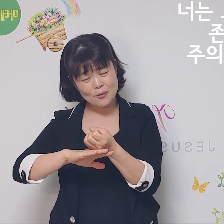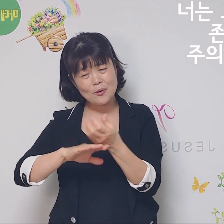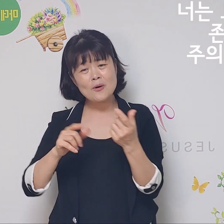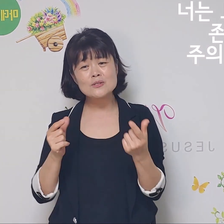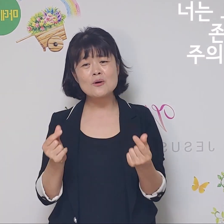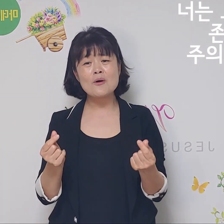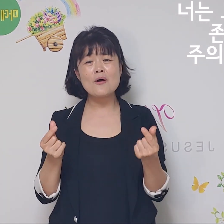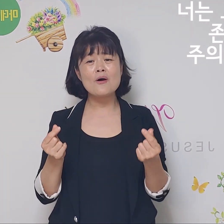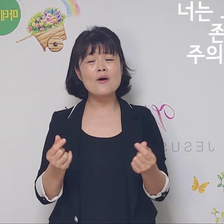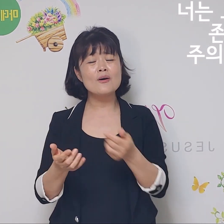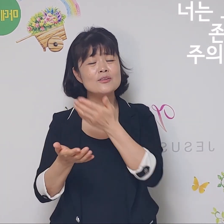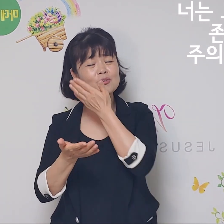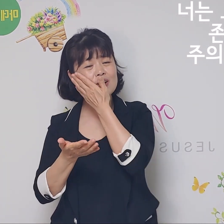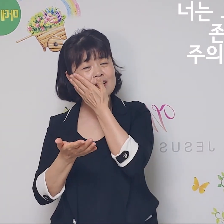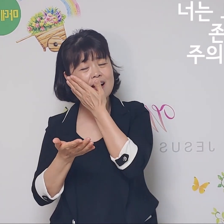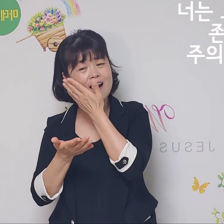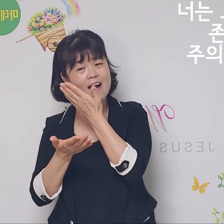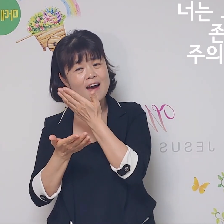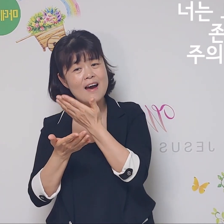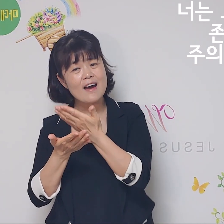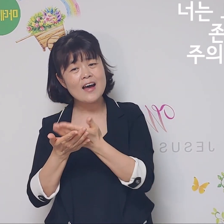보배롭고 존귀한